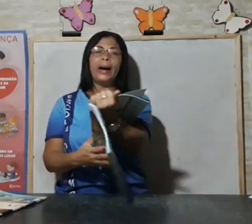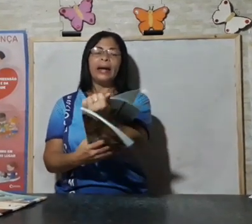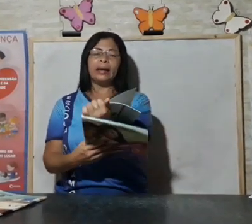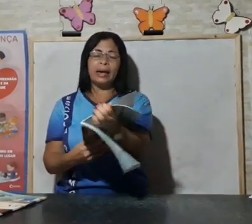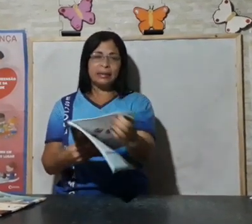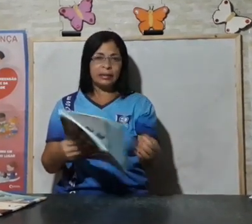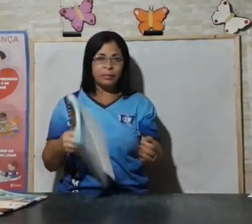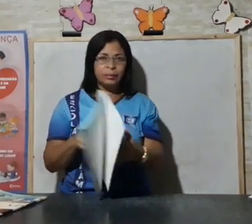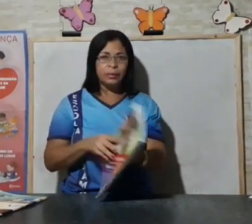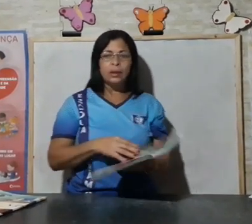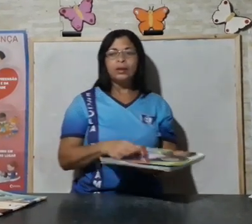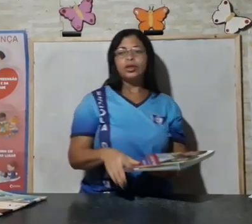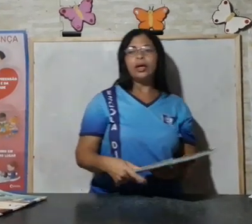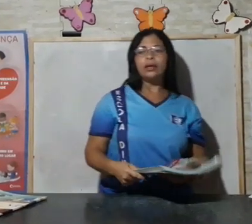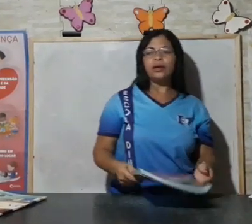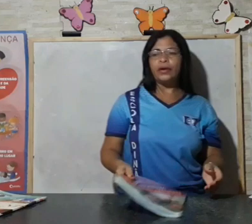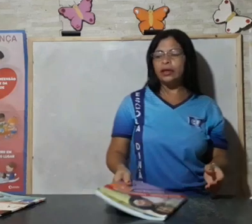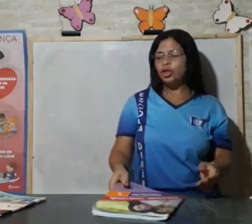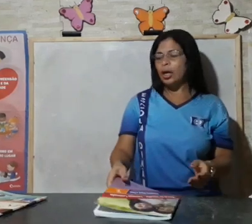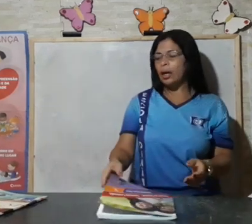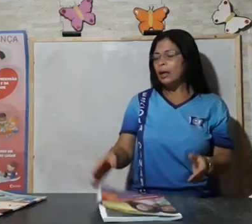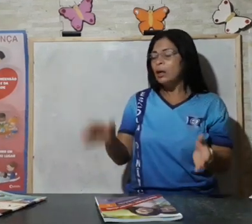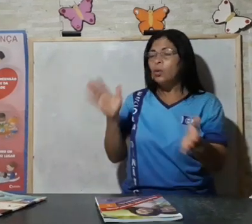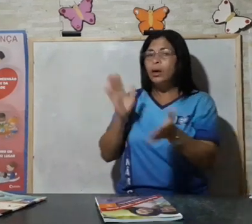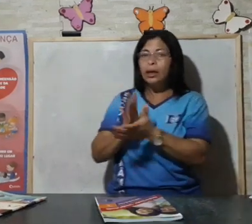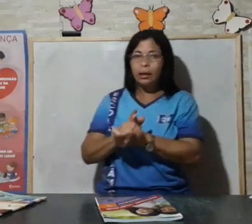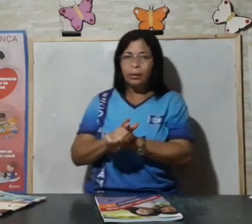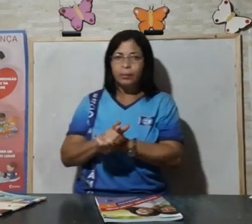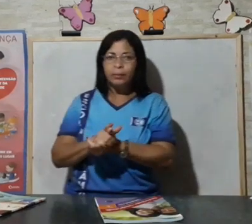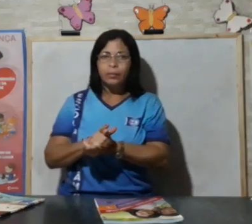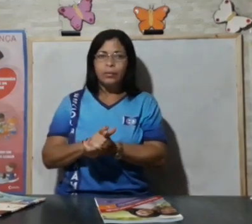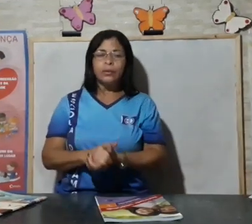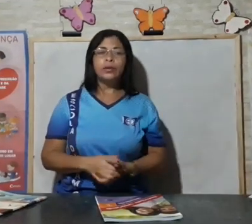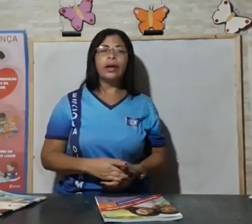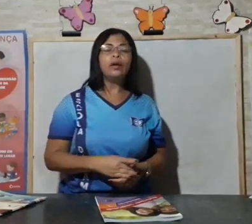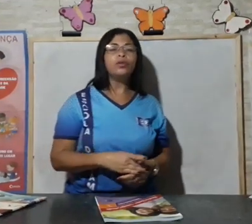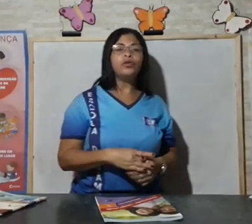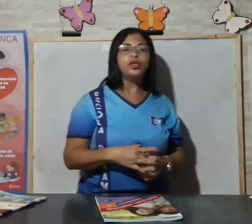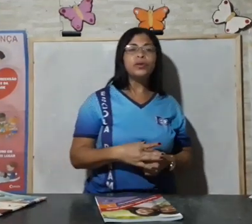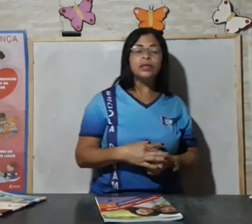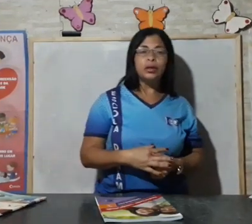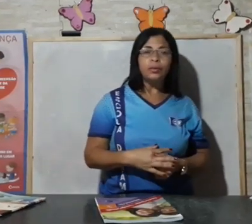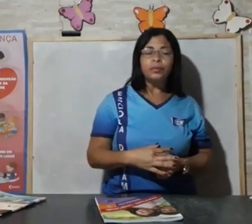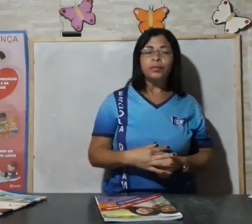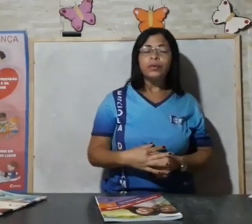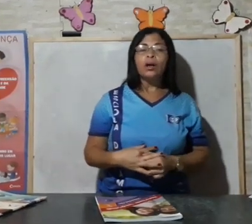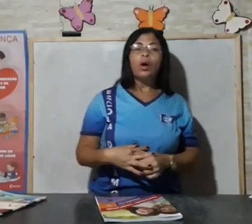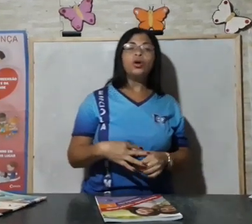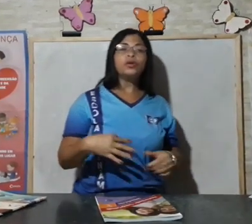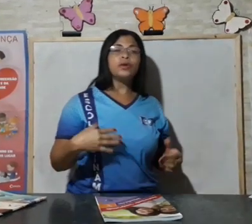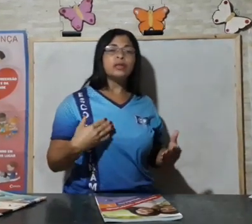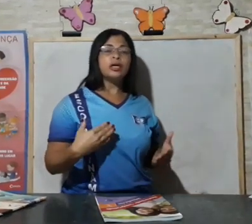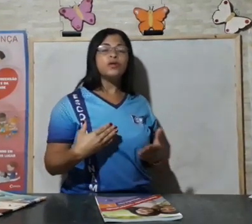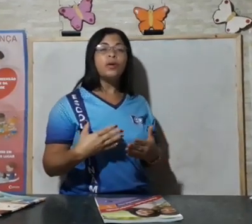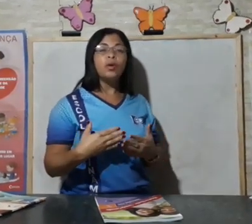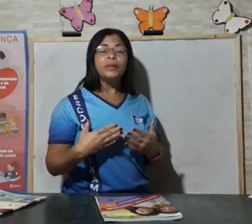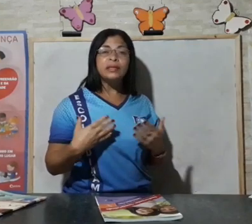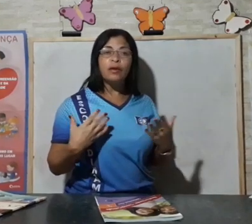Para casa, Diana vai deixar um link, né? Um videozinho, onde vocês vão